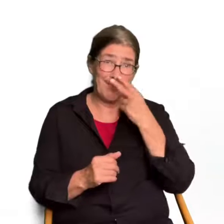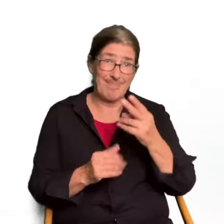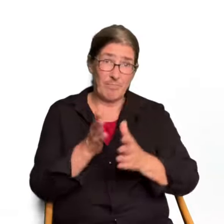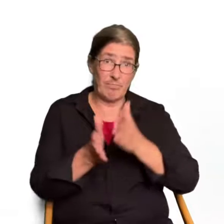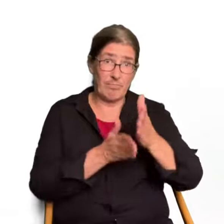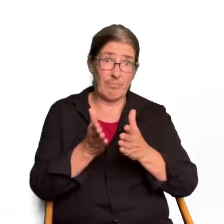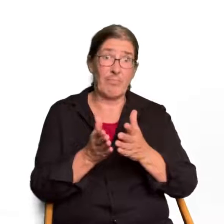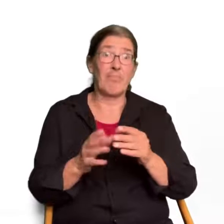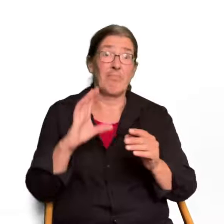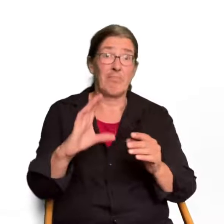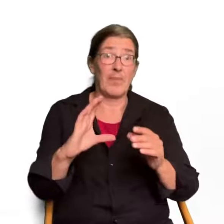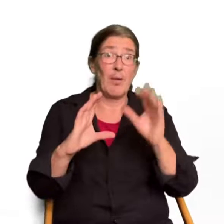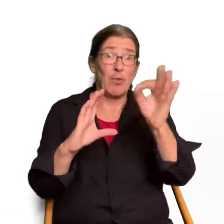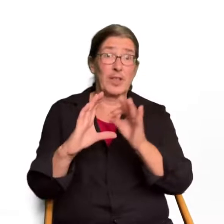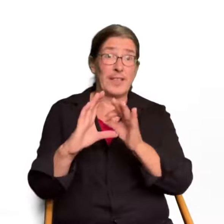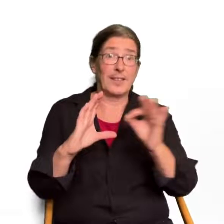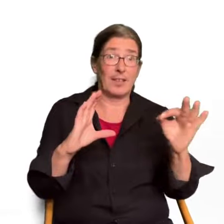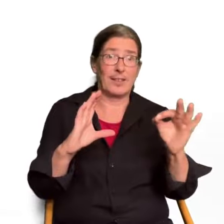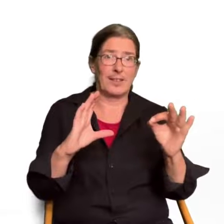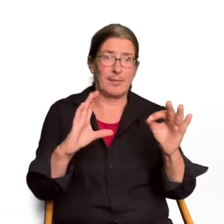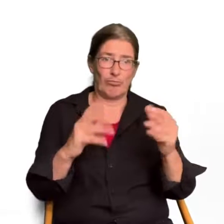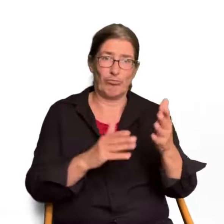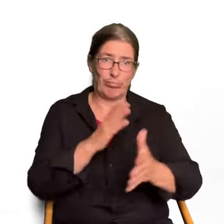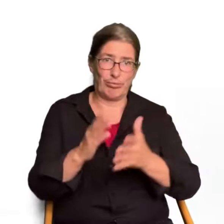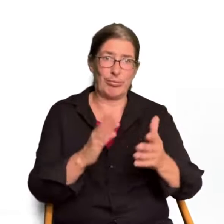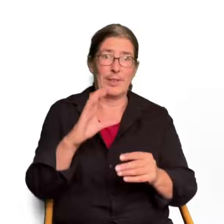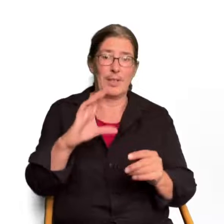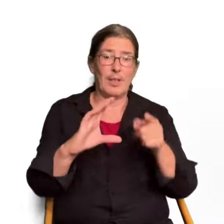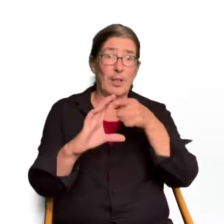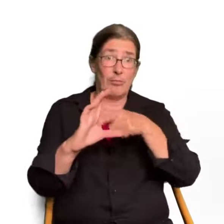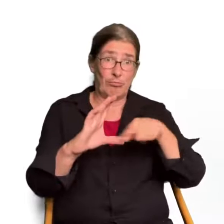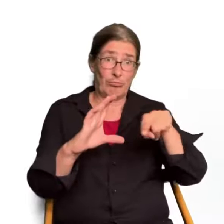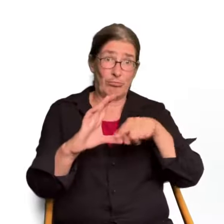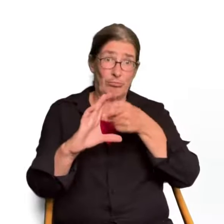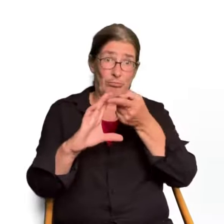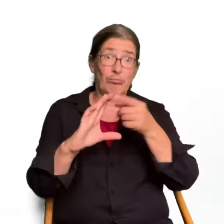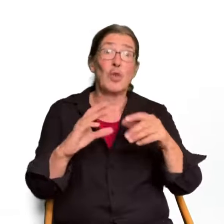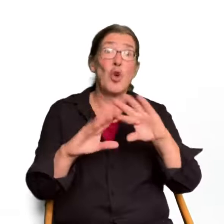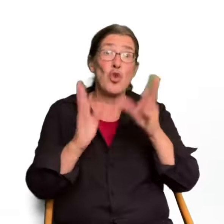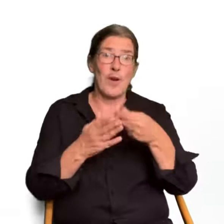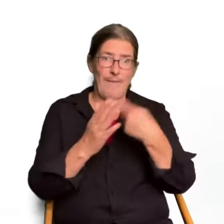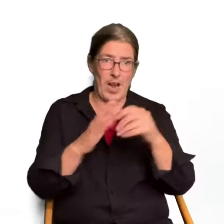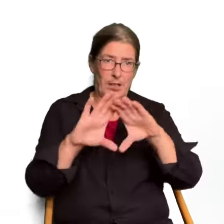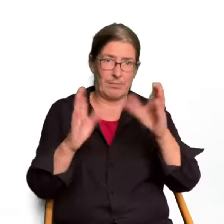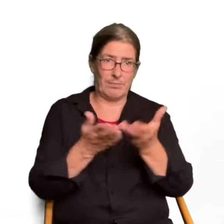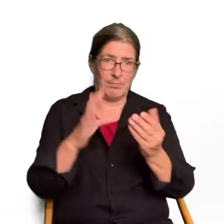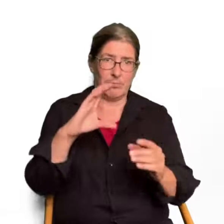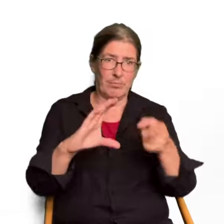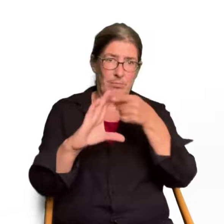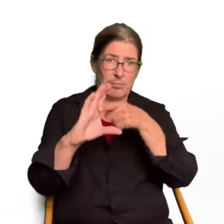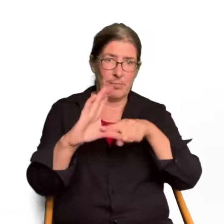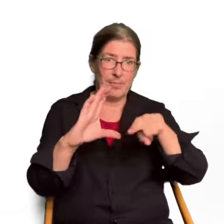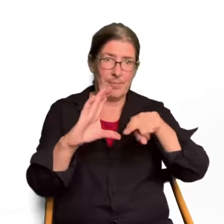und hier ist die Gebärde so wird Prozentsatz gebärdet ihr dass diese diese linke Hand symbolisiert den Grundwert also